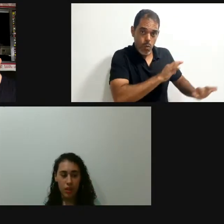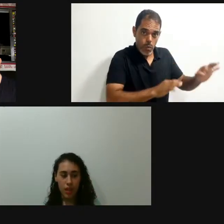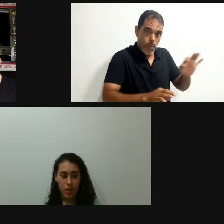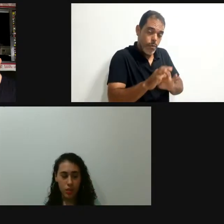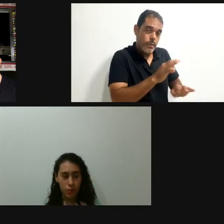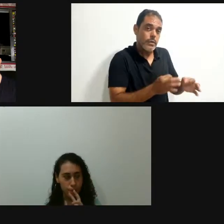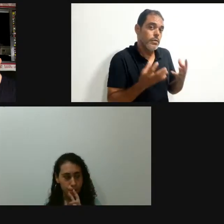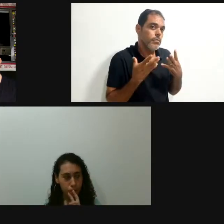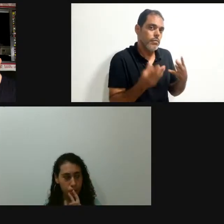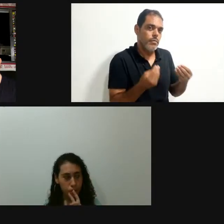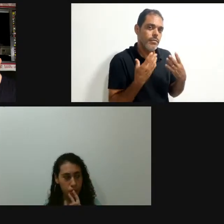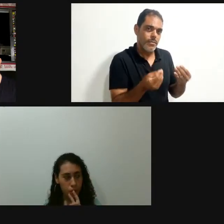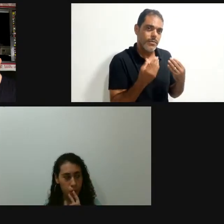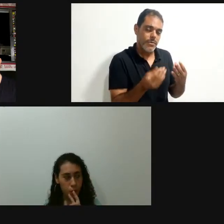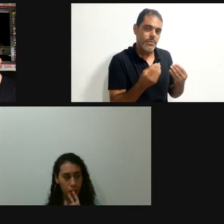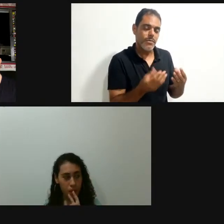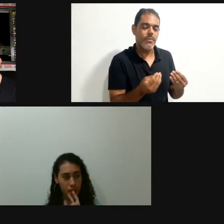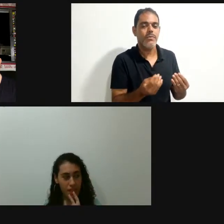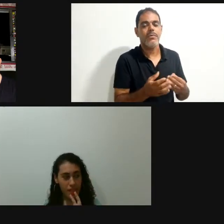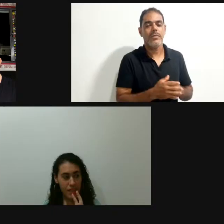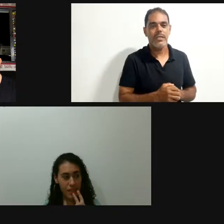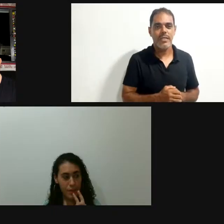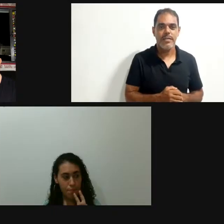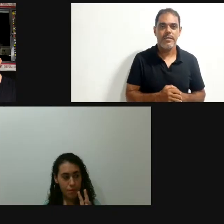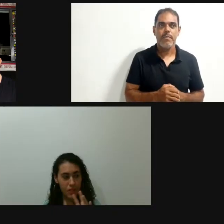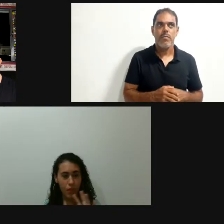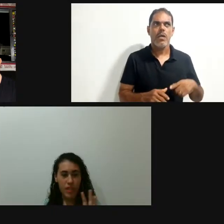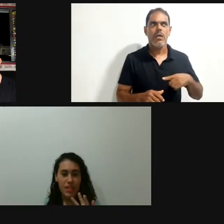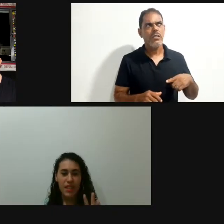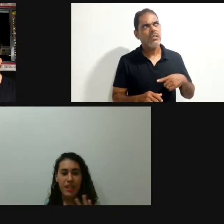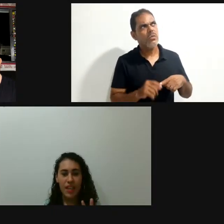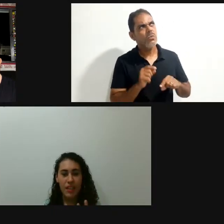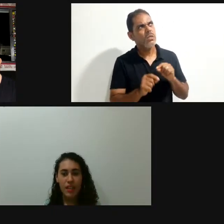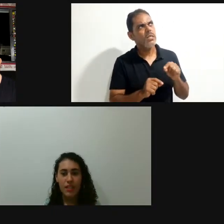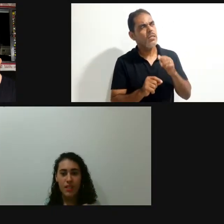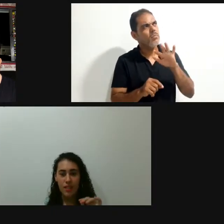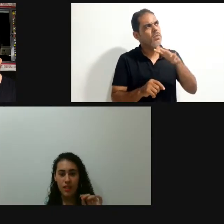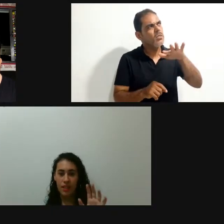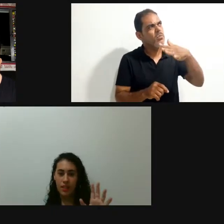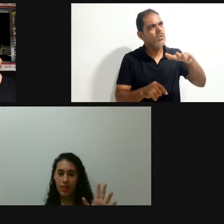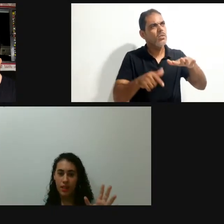eu tenho umas talvez